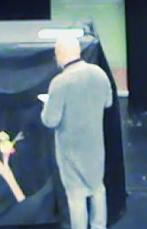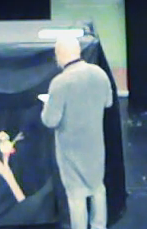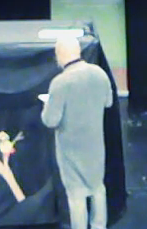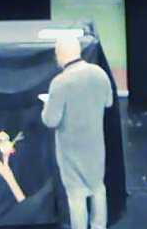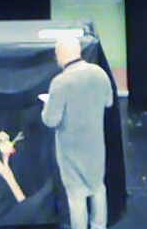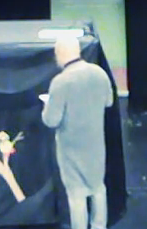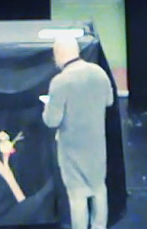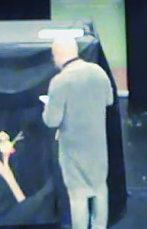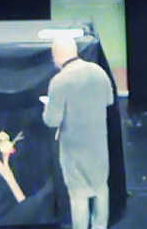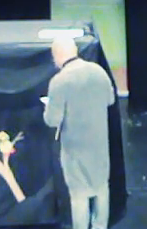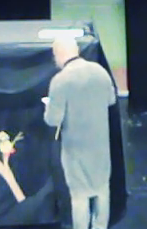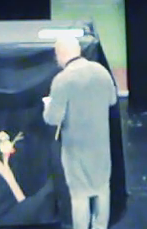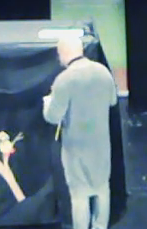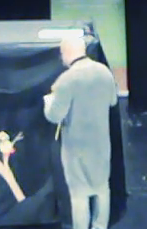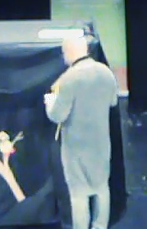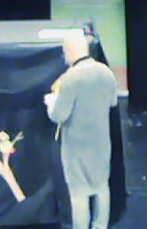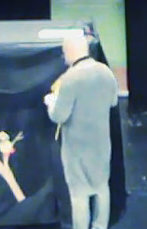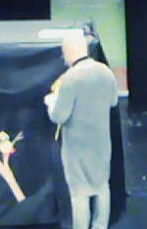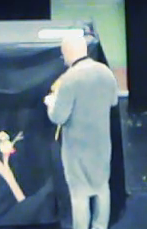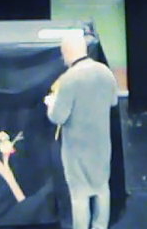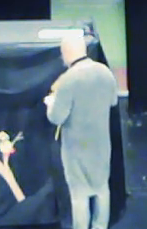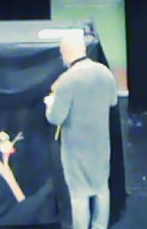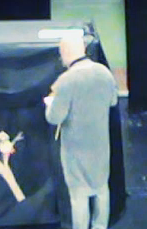¿Está ahí ya la Titatana?